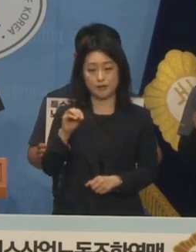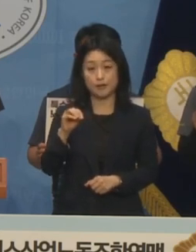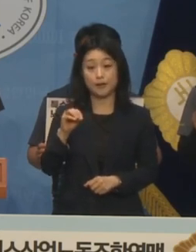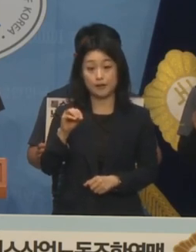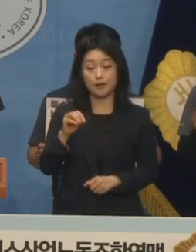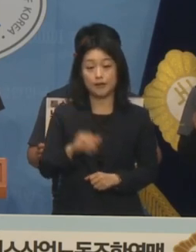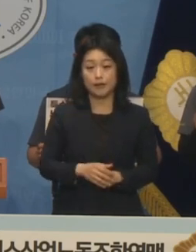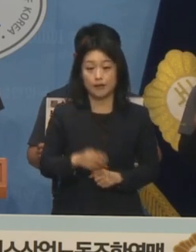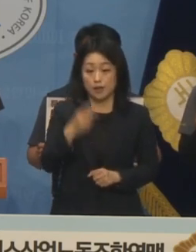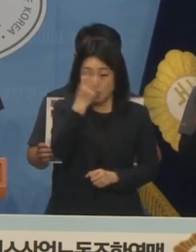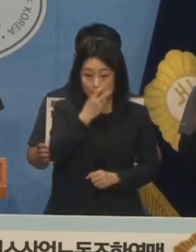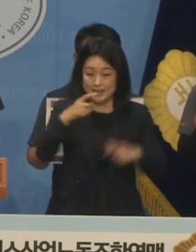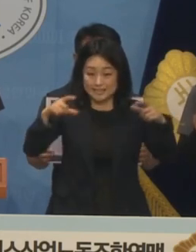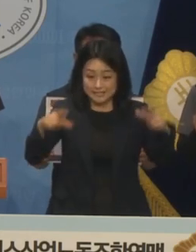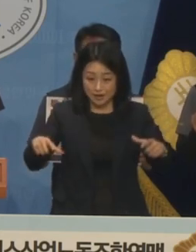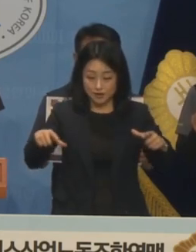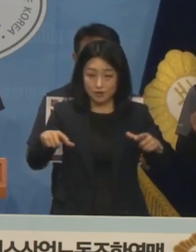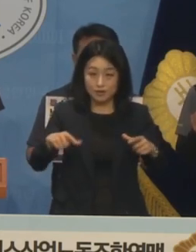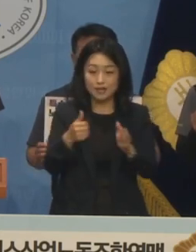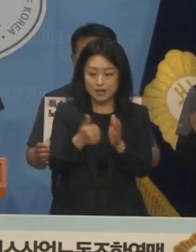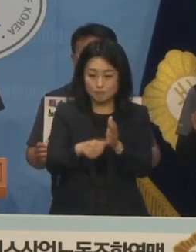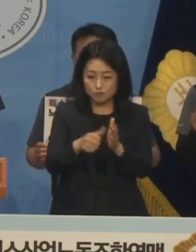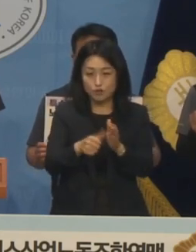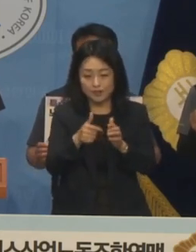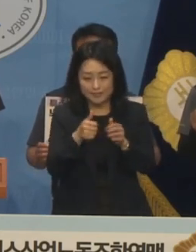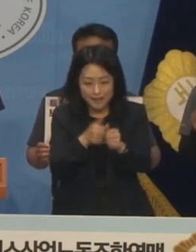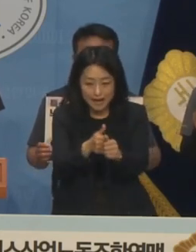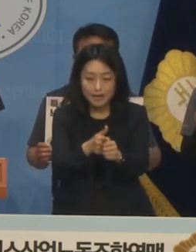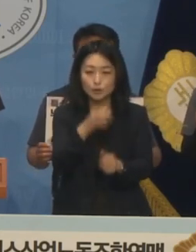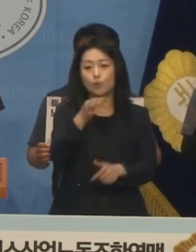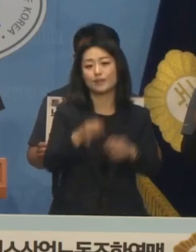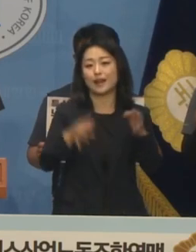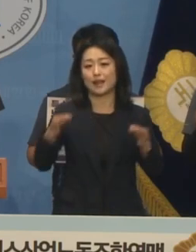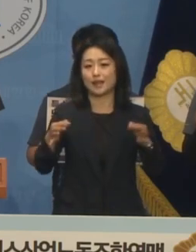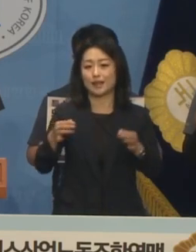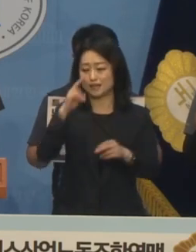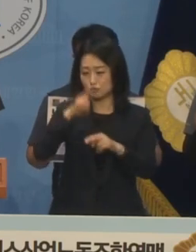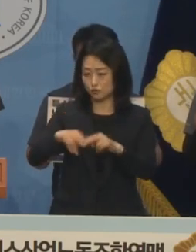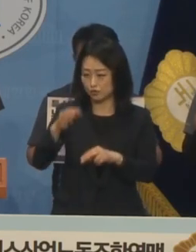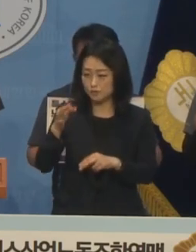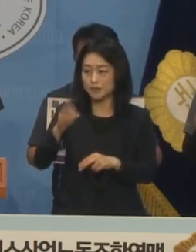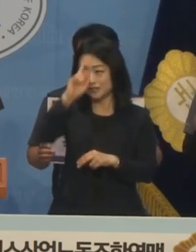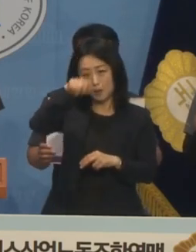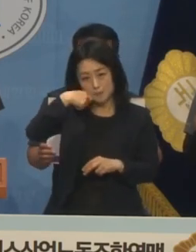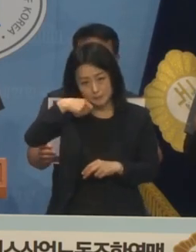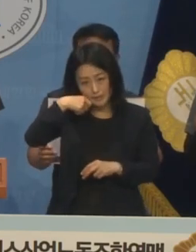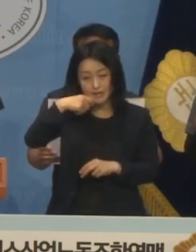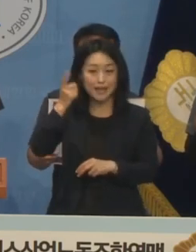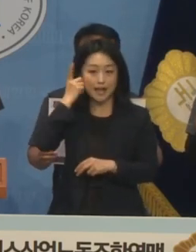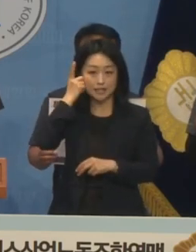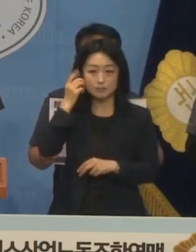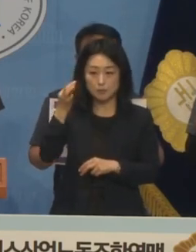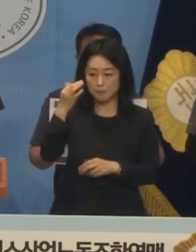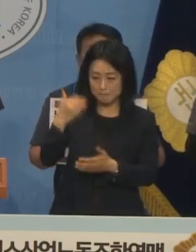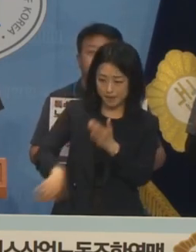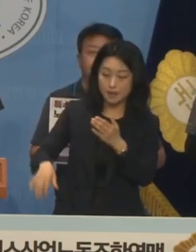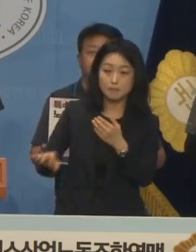점검 수수료가 평균 관리 계정의 75%입니다. 즉 200 계정을 관리했을 시 지급받는